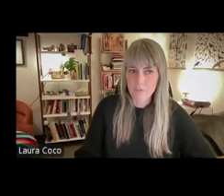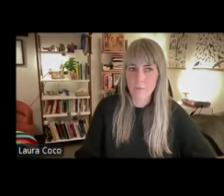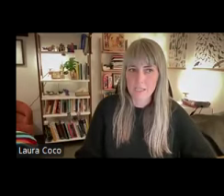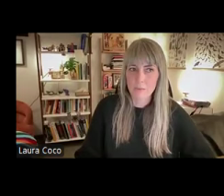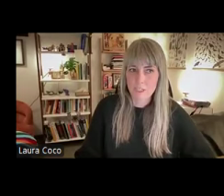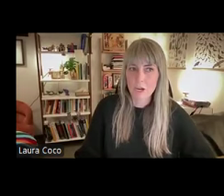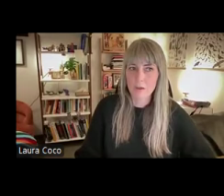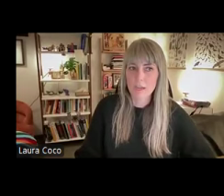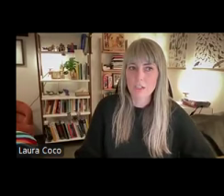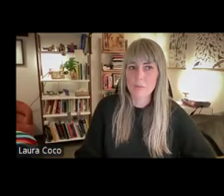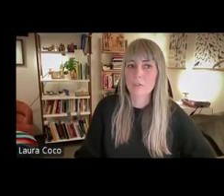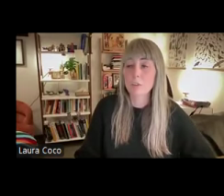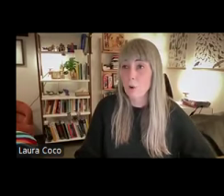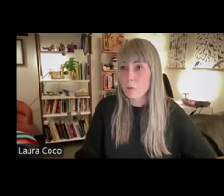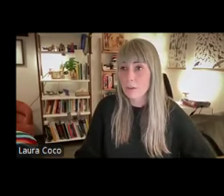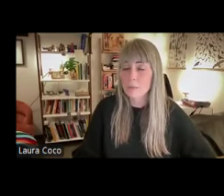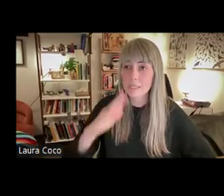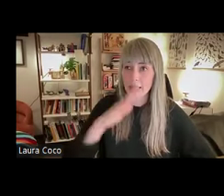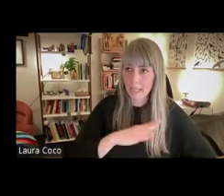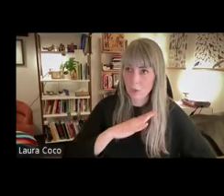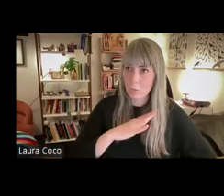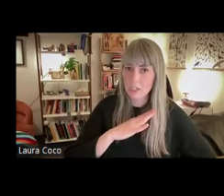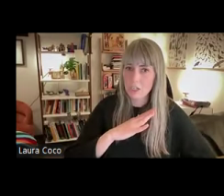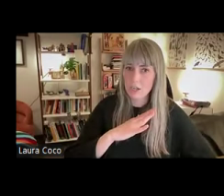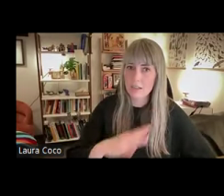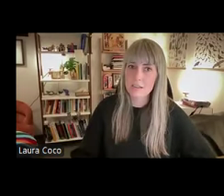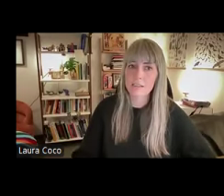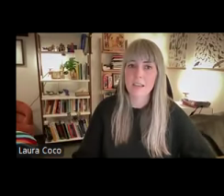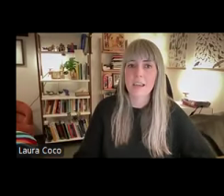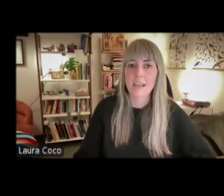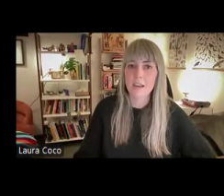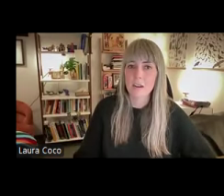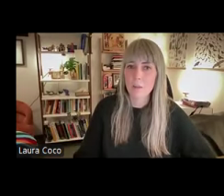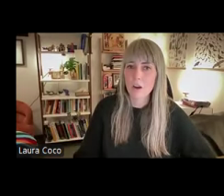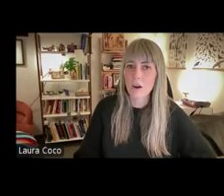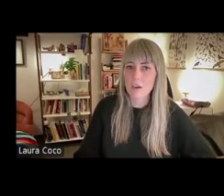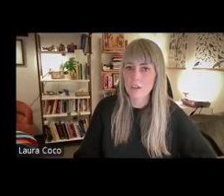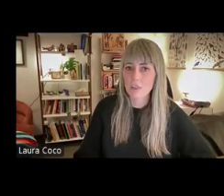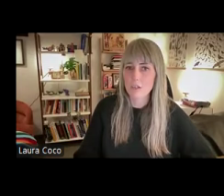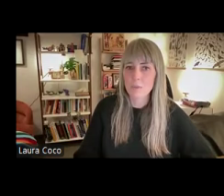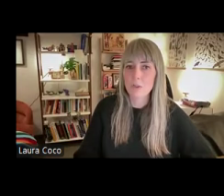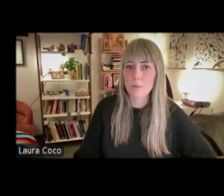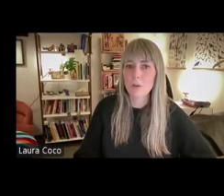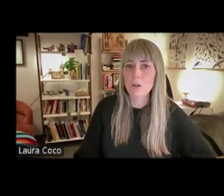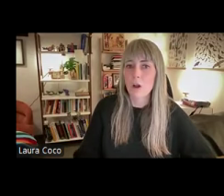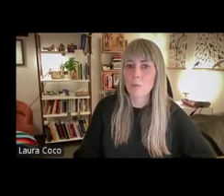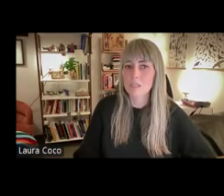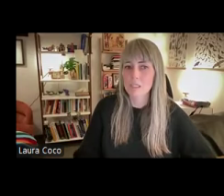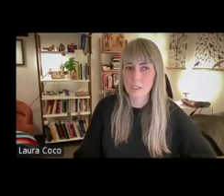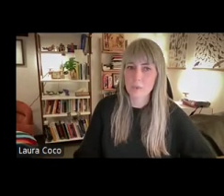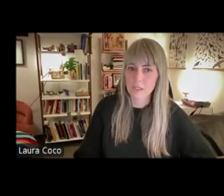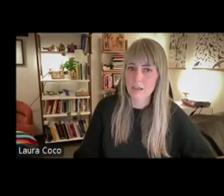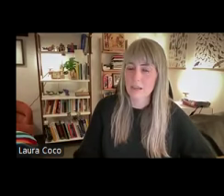pérdida por porcentaje. Sin embargo, hay algunas maneras en las que podemos hablar de baja frecuencia, una pérdida auditiva